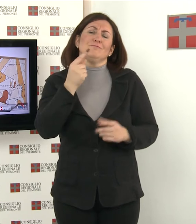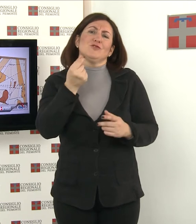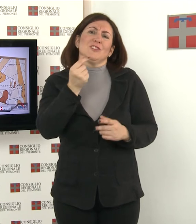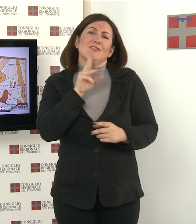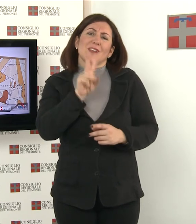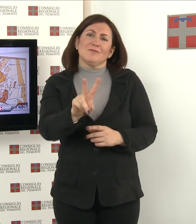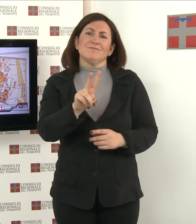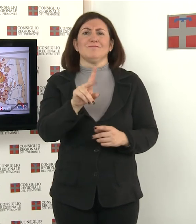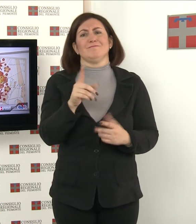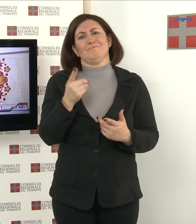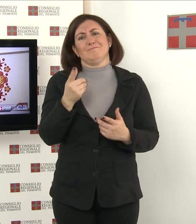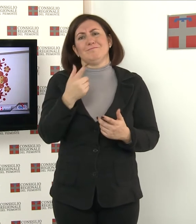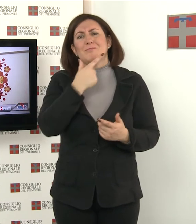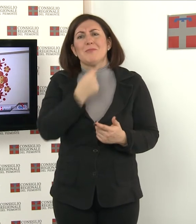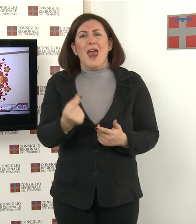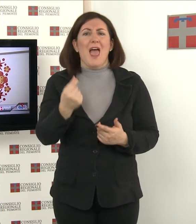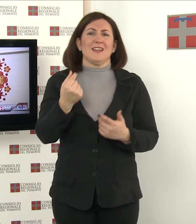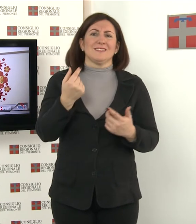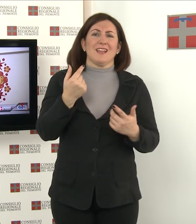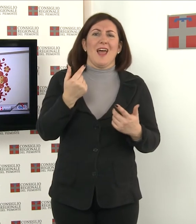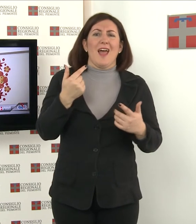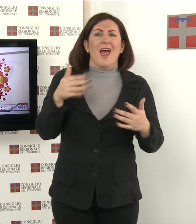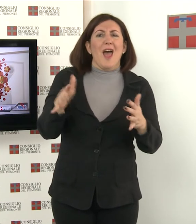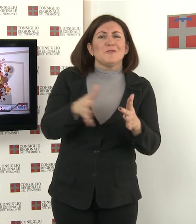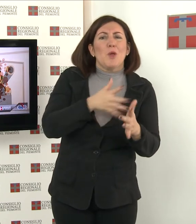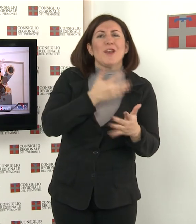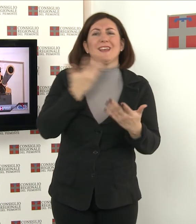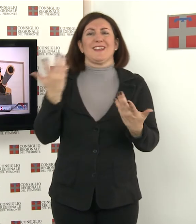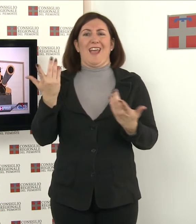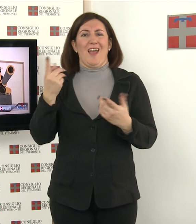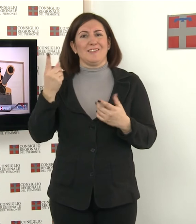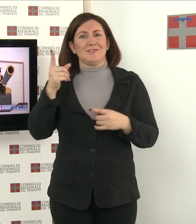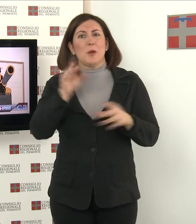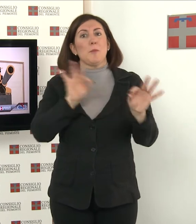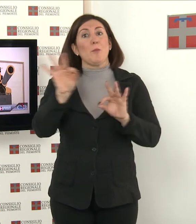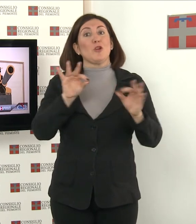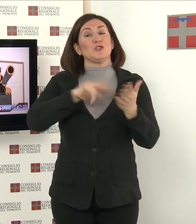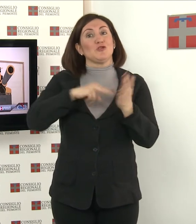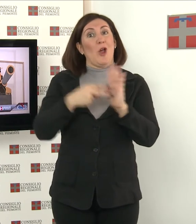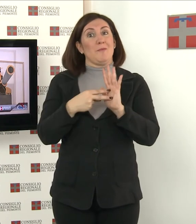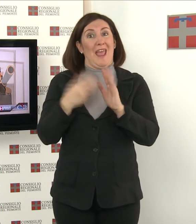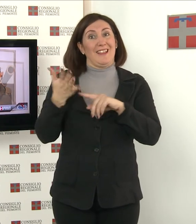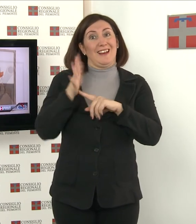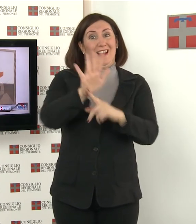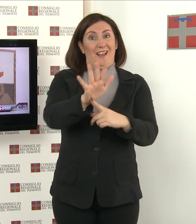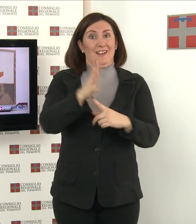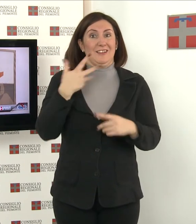segreti della bellezza dell'armonia le proporzioni geometriche espresse dal numero si trovano infatti nei grandi capolavori dell'arte e